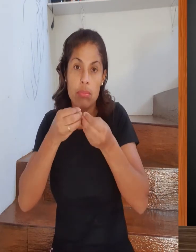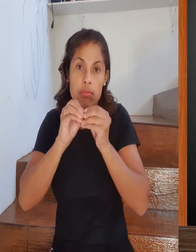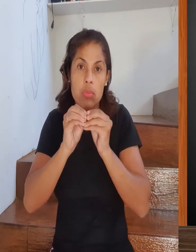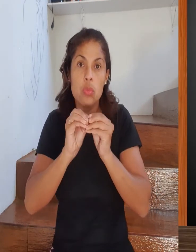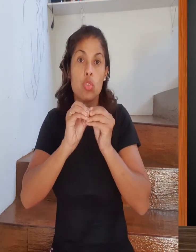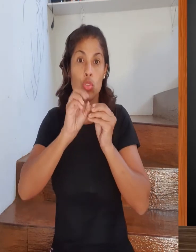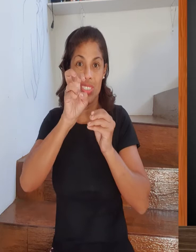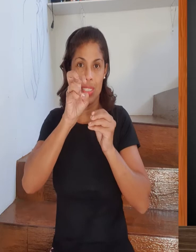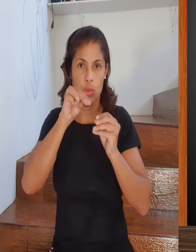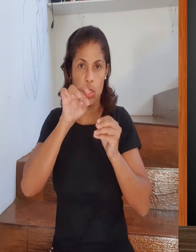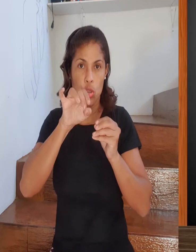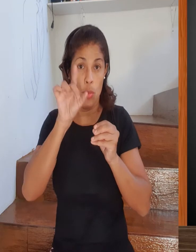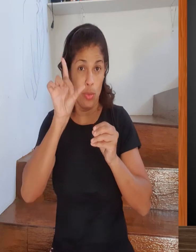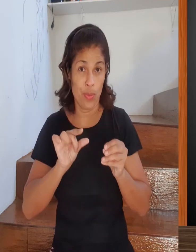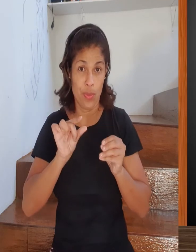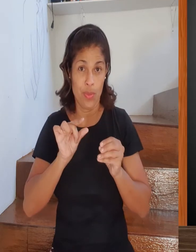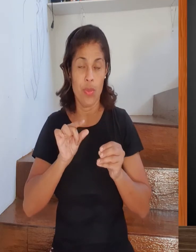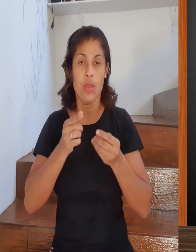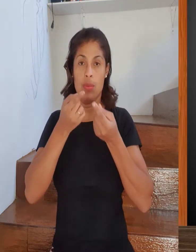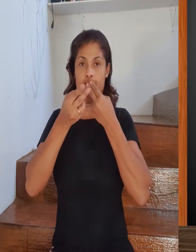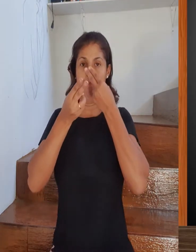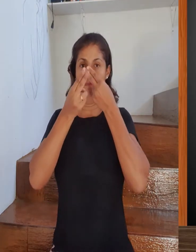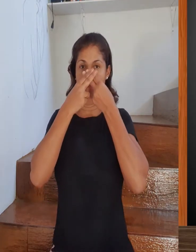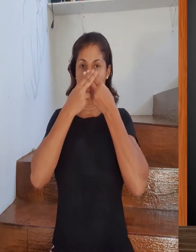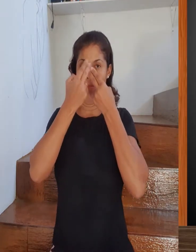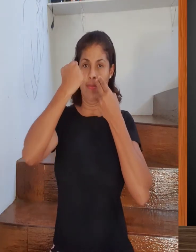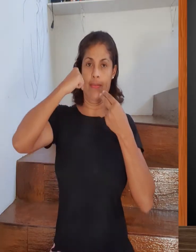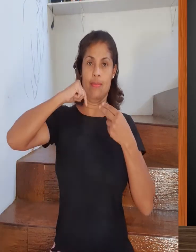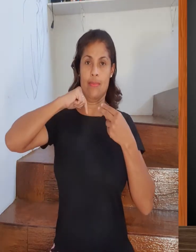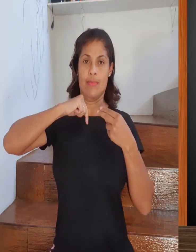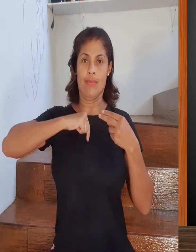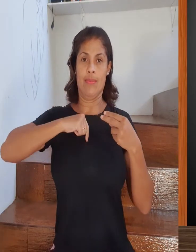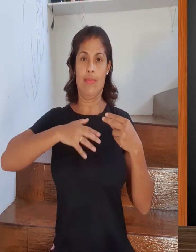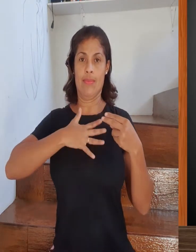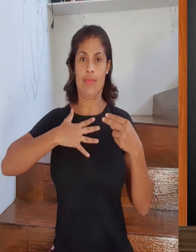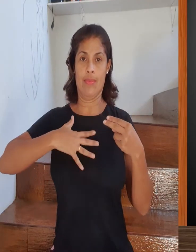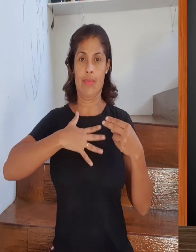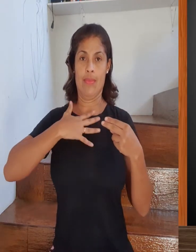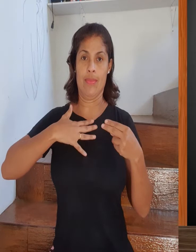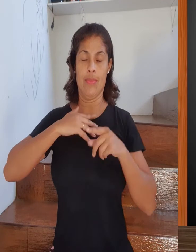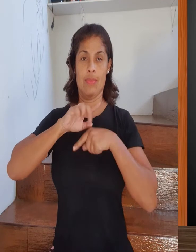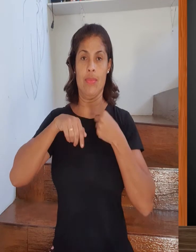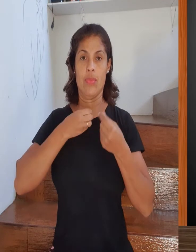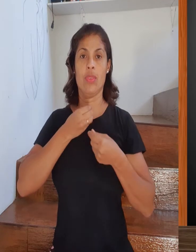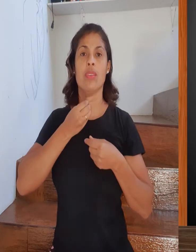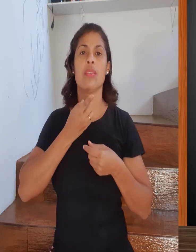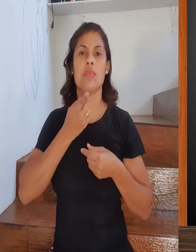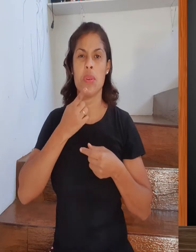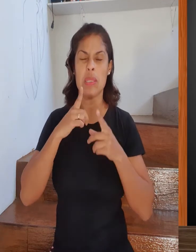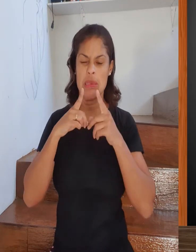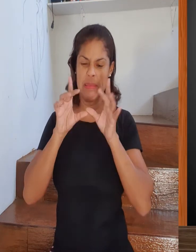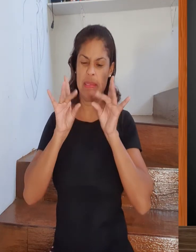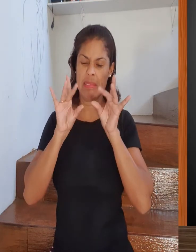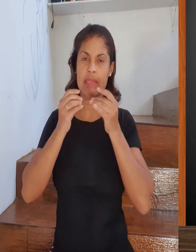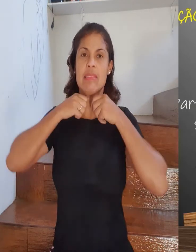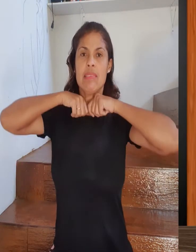Partículas menores que 5 micrômetros são retidas na região traqueobronquiolar e eliminadas juntamente com o